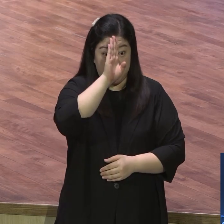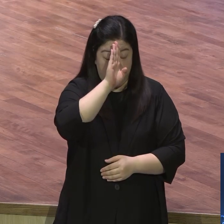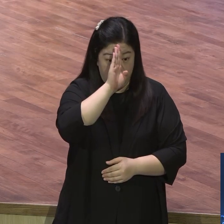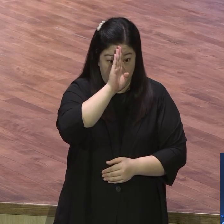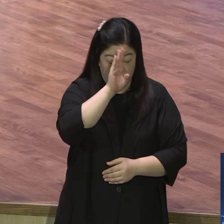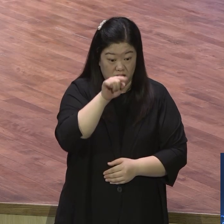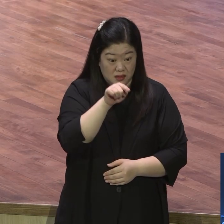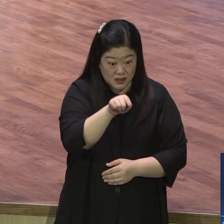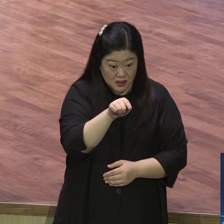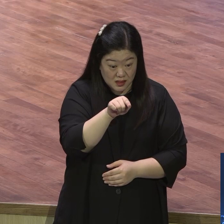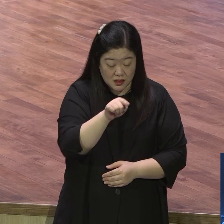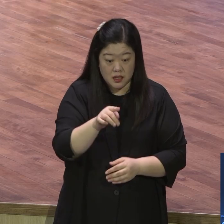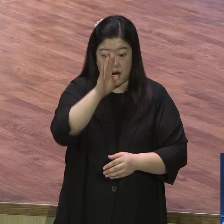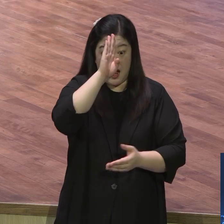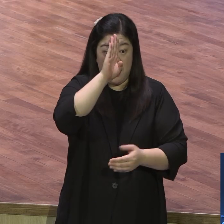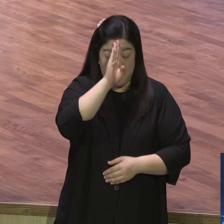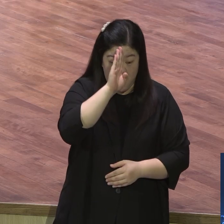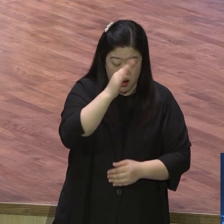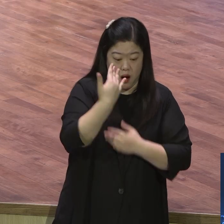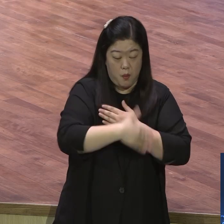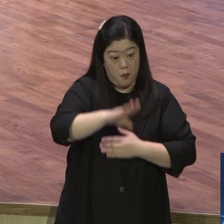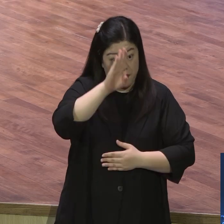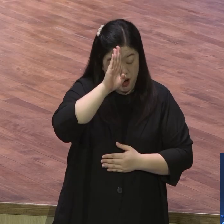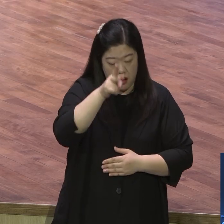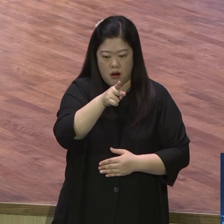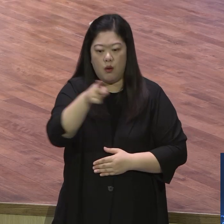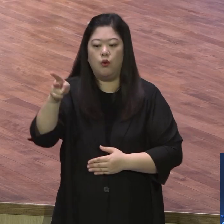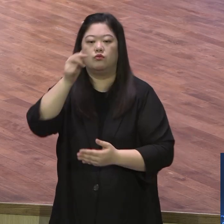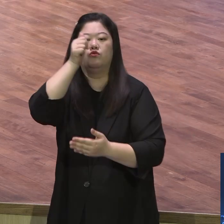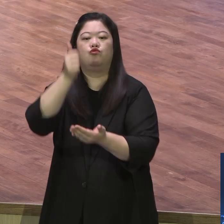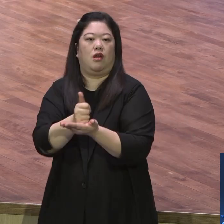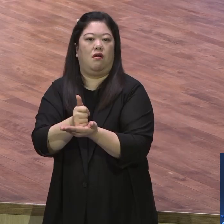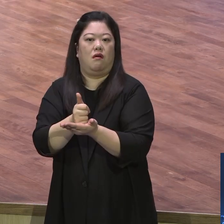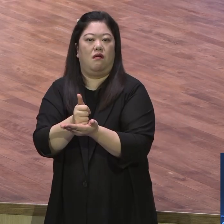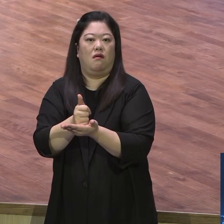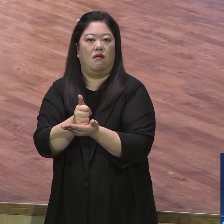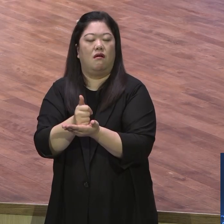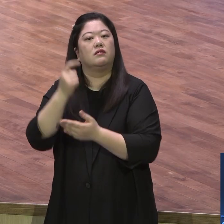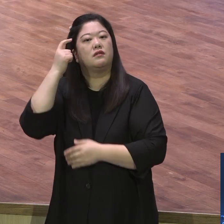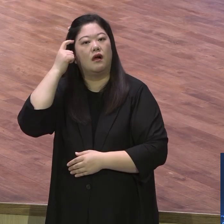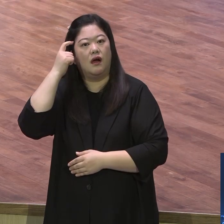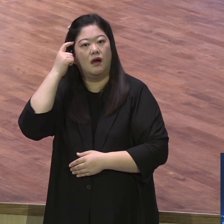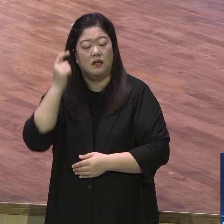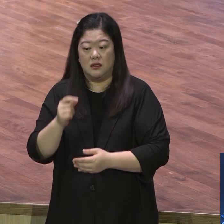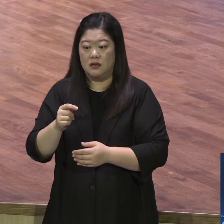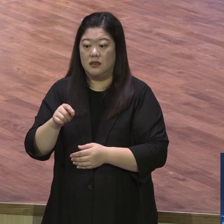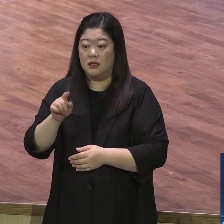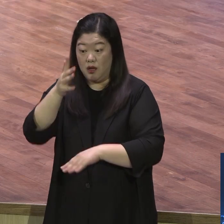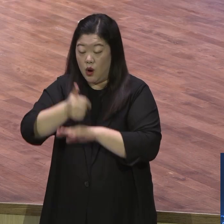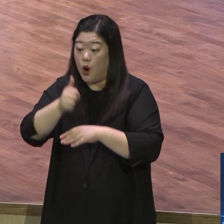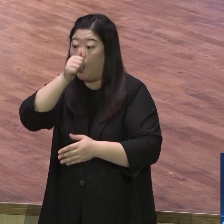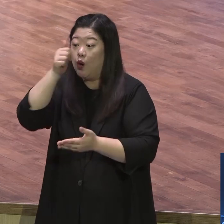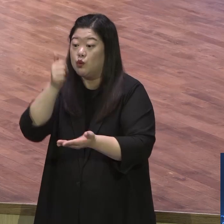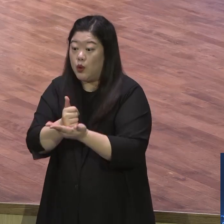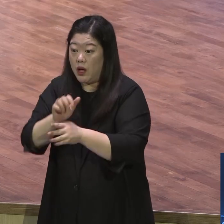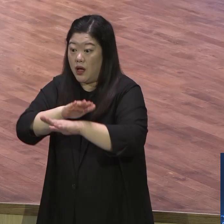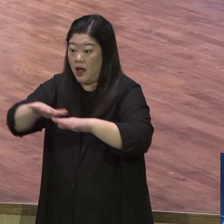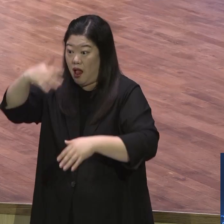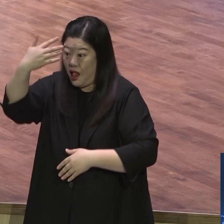마찬가지 모든 병은 죄의 결과다 그래서 죄가 용서되지 않고는 병이 치유될 수 없다고